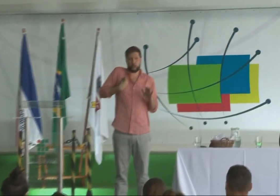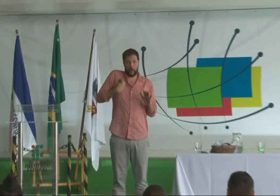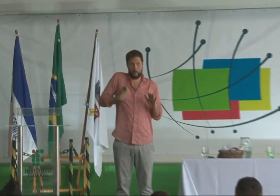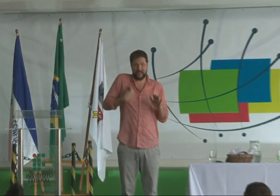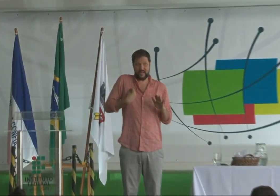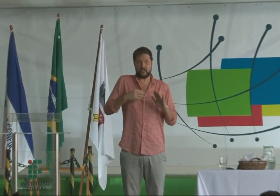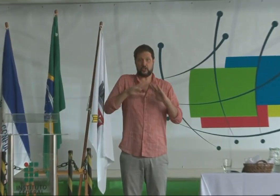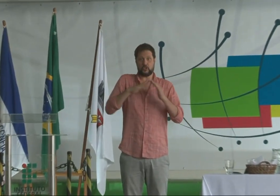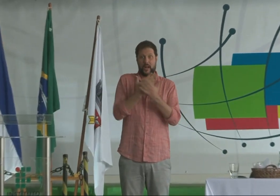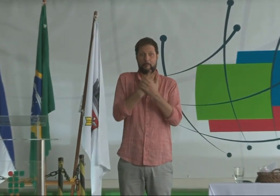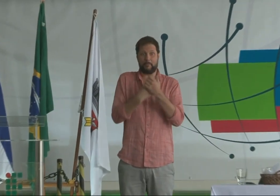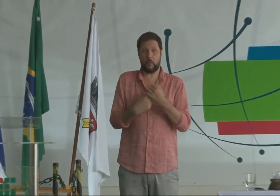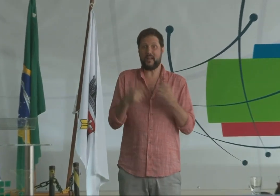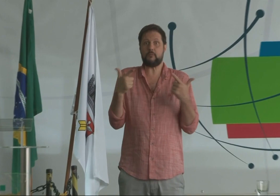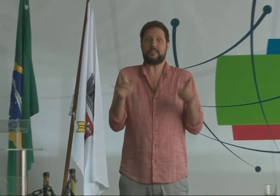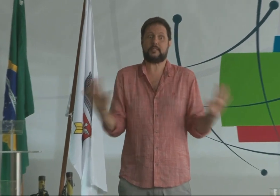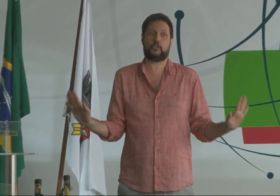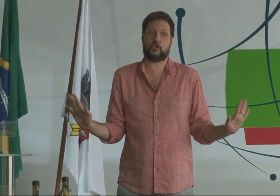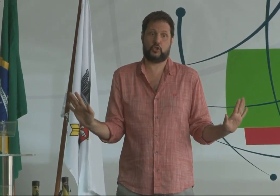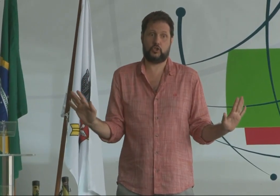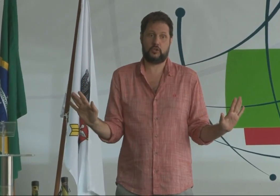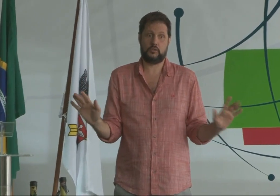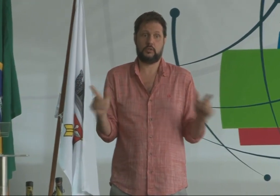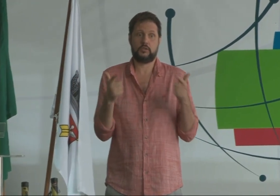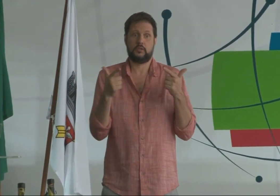Então, atualmente, escolas bilíngues não existem.